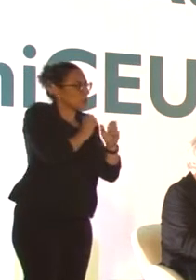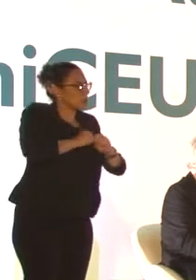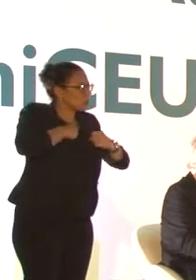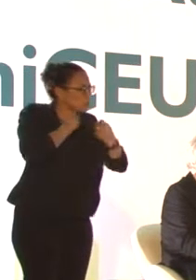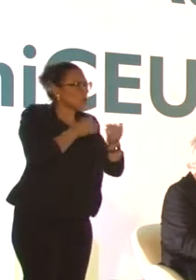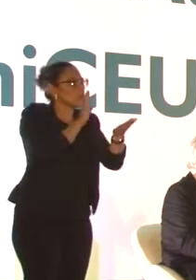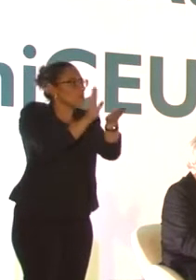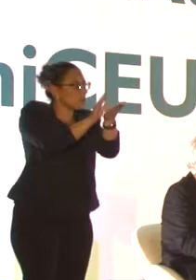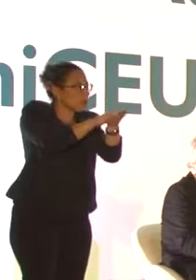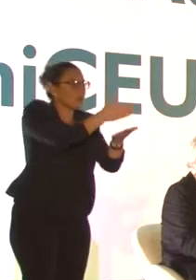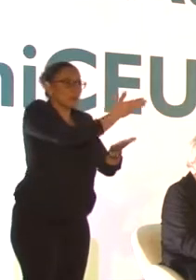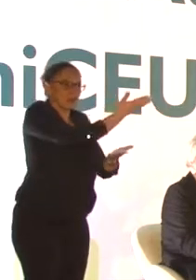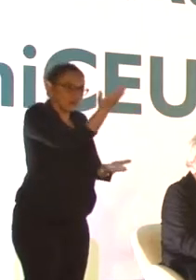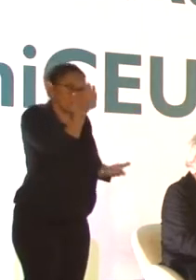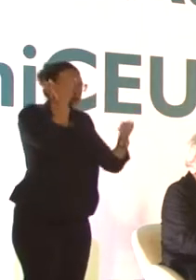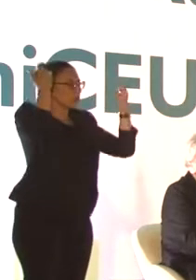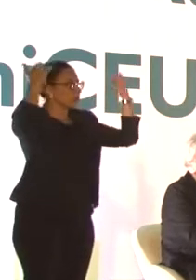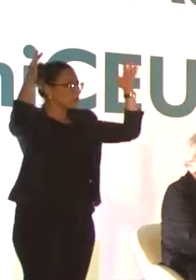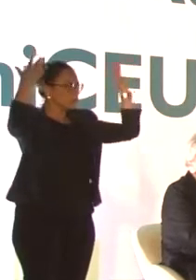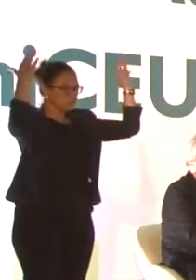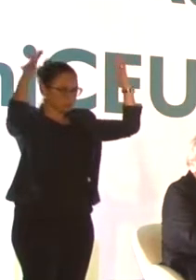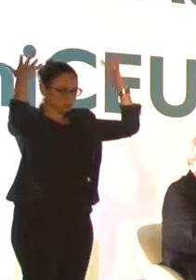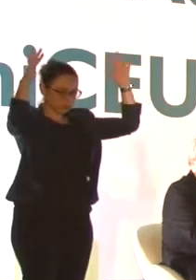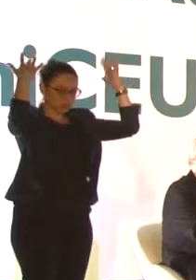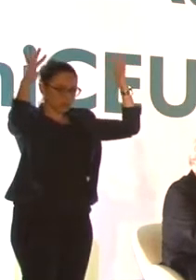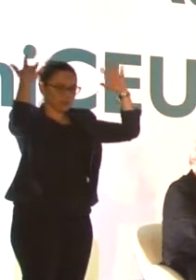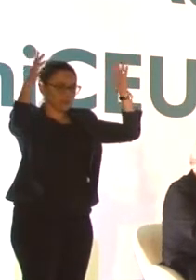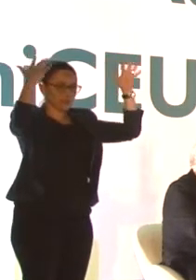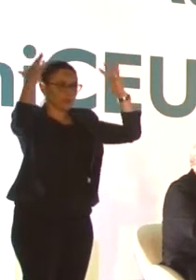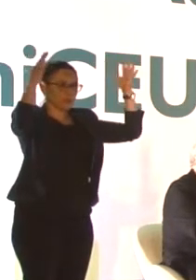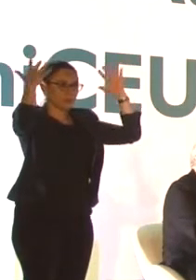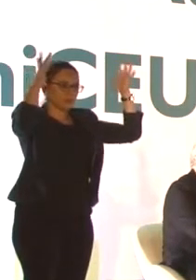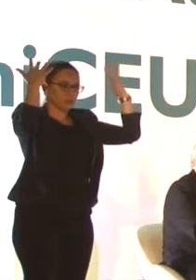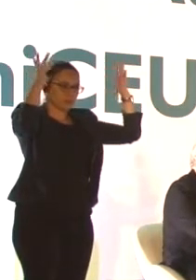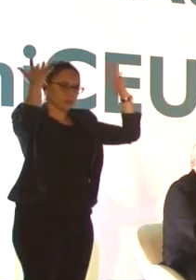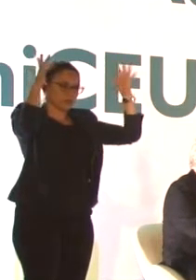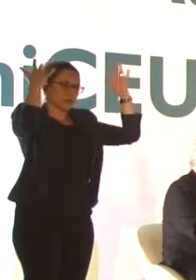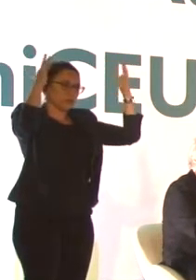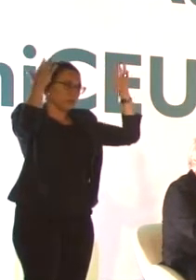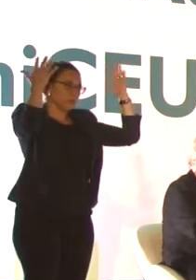para vocês, podem aplaudir vocês mesmo pelo esforço.